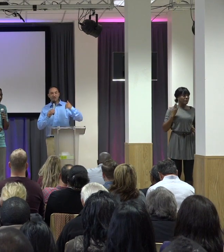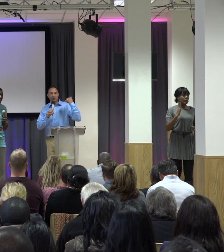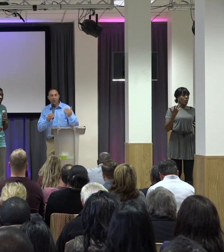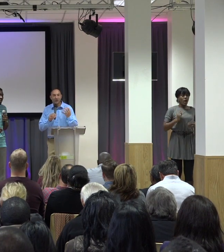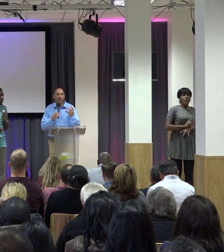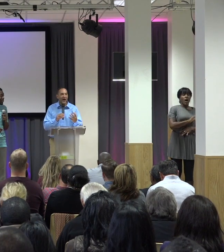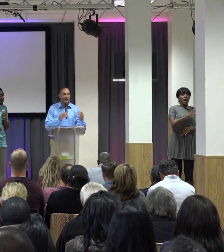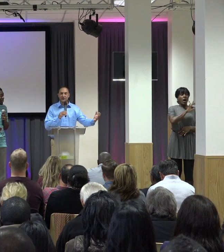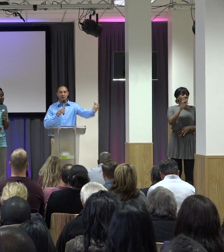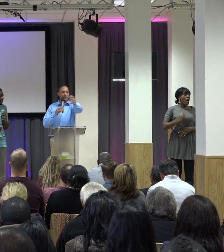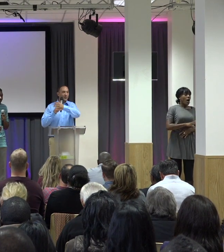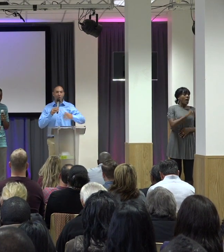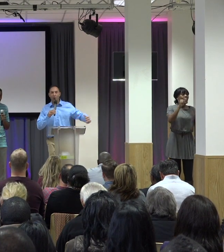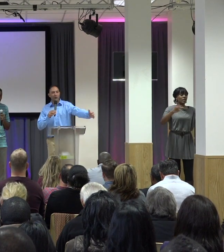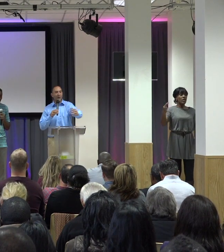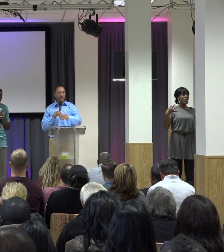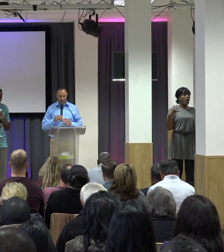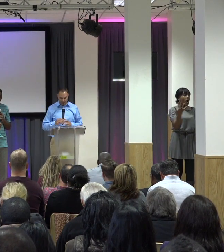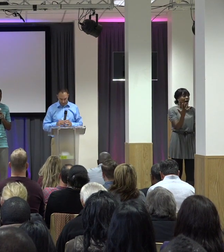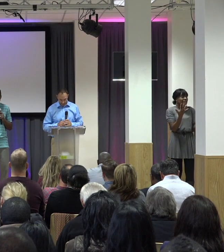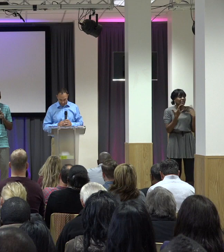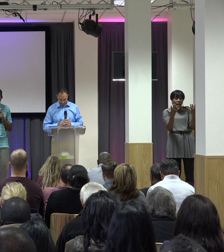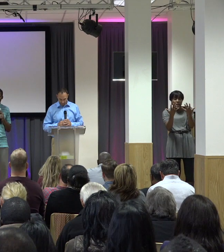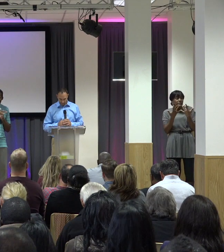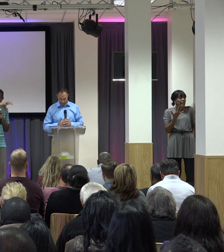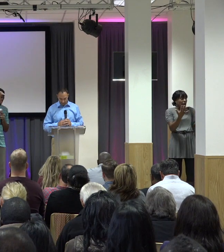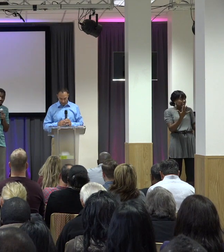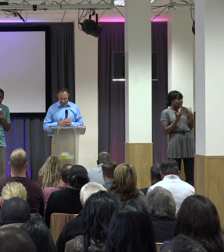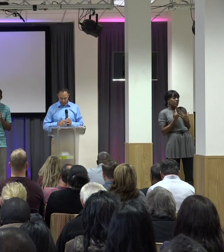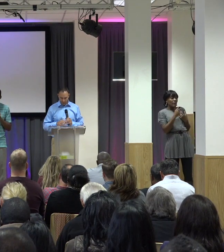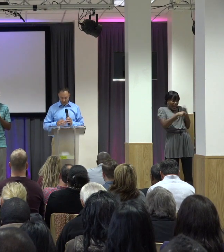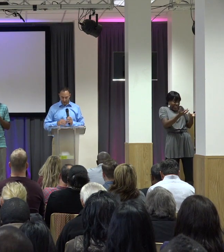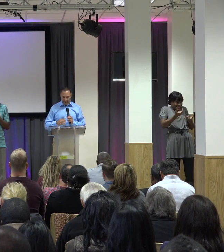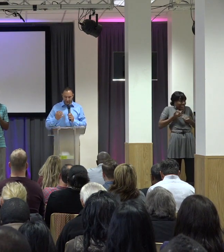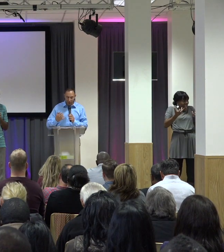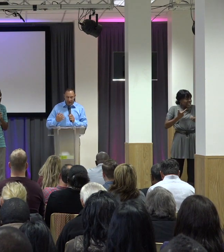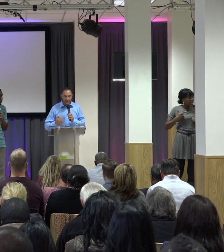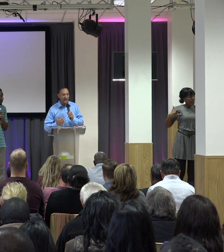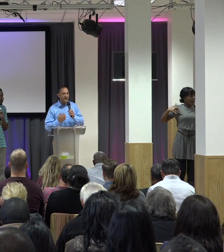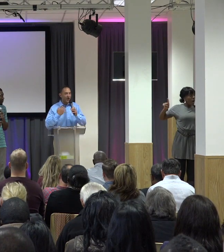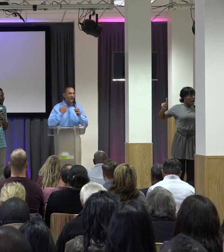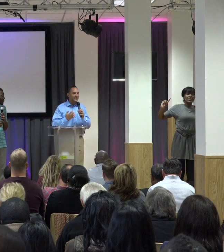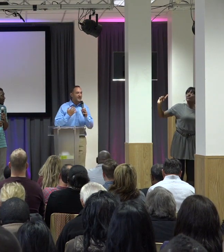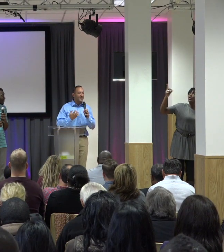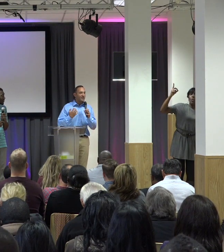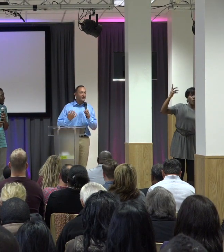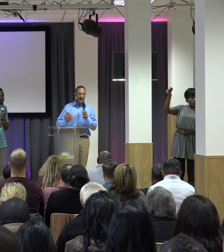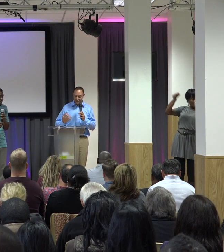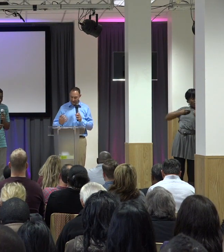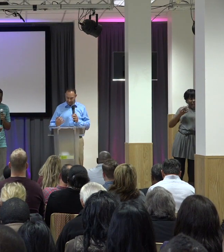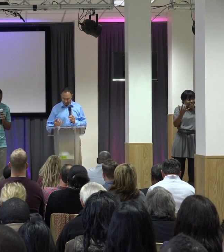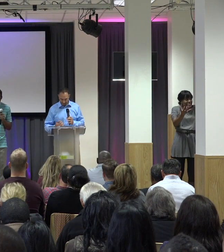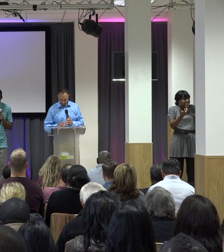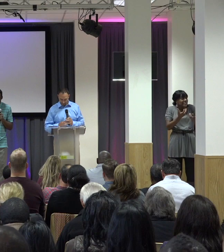that is so attractive to the world around you. Et ça attire le monde qui est autour de nous. If your life is an authentic